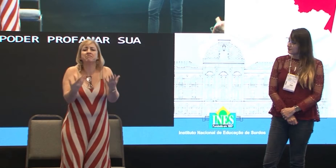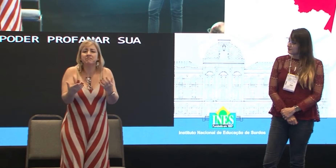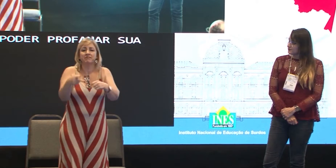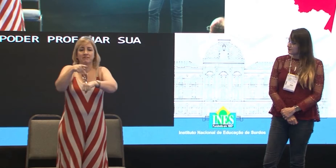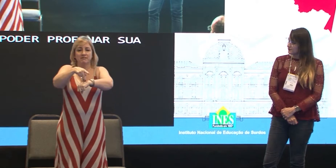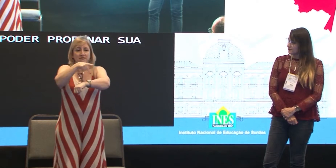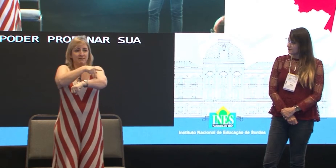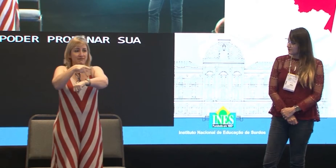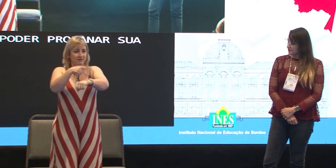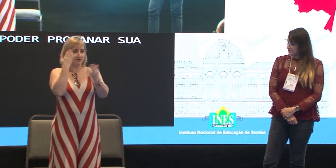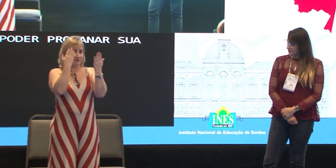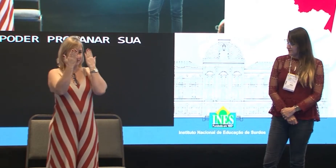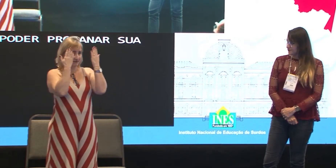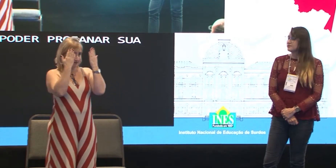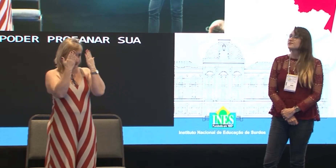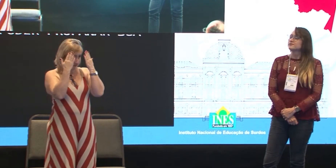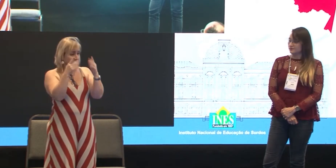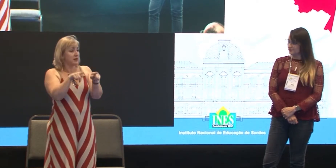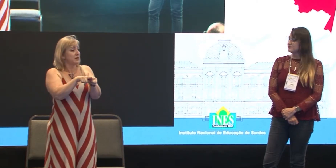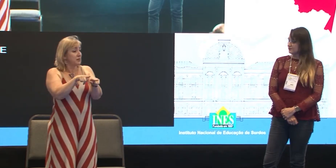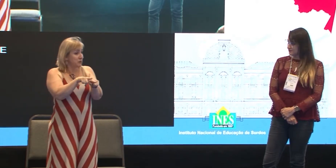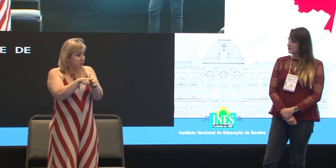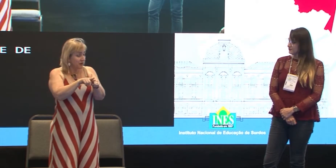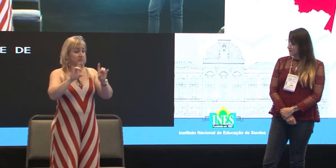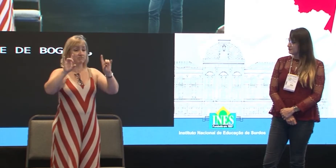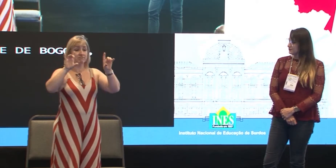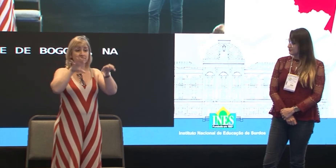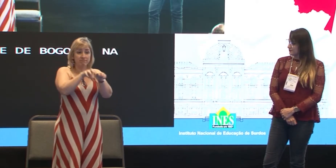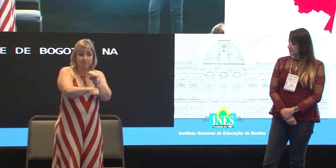Colômbia, e a formação dela é em